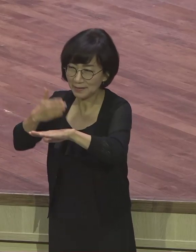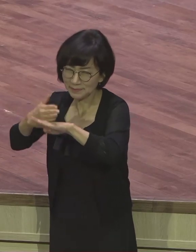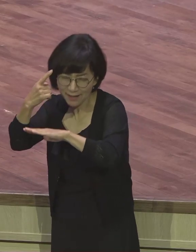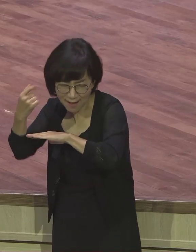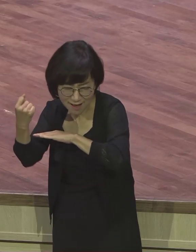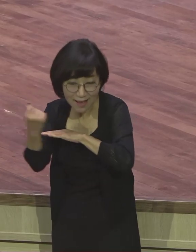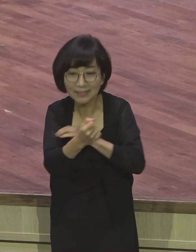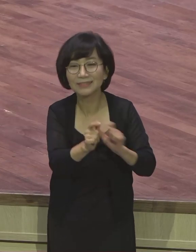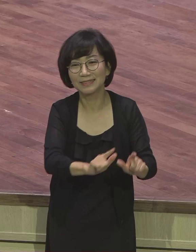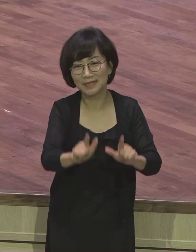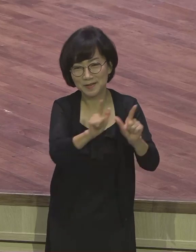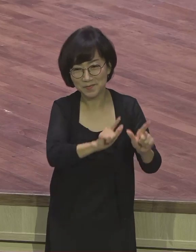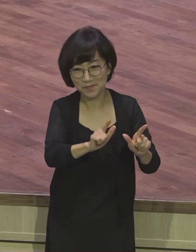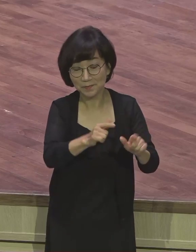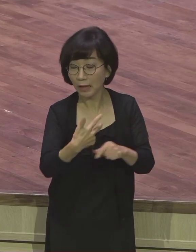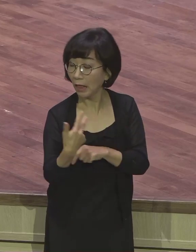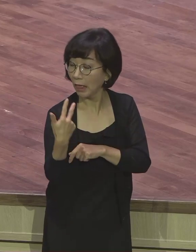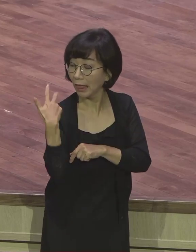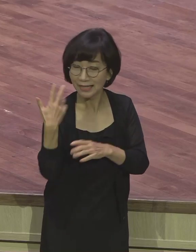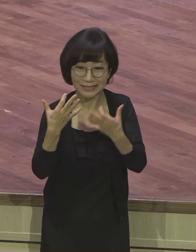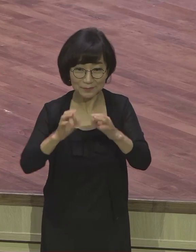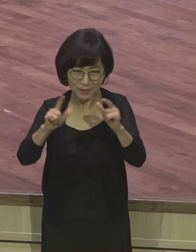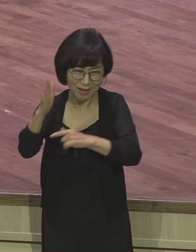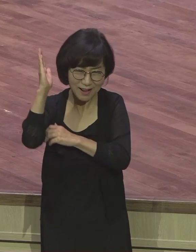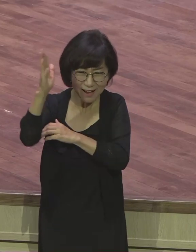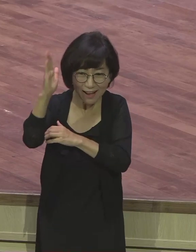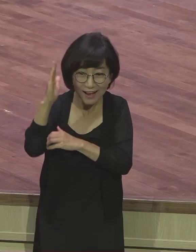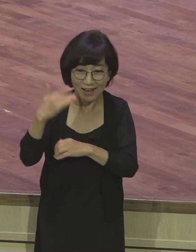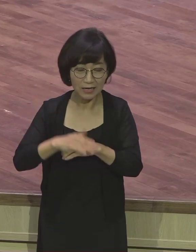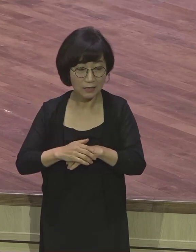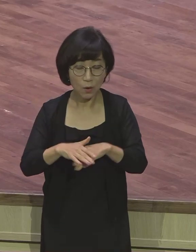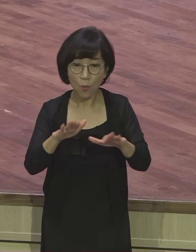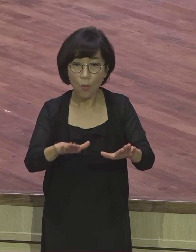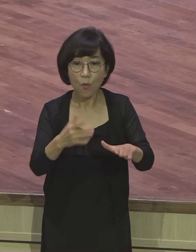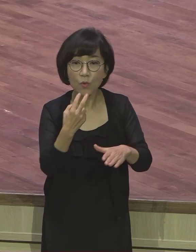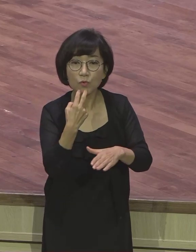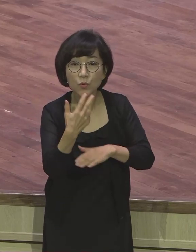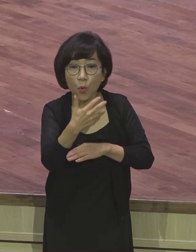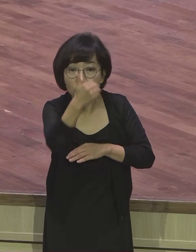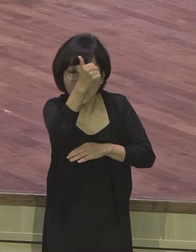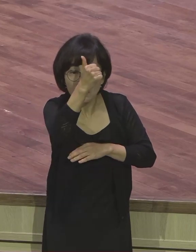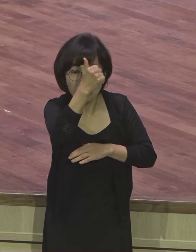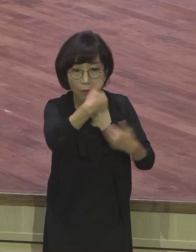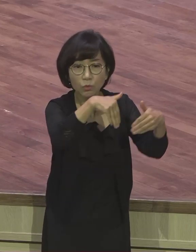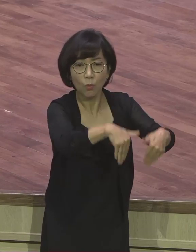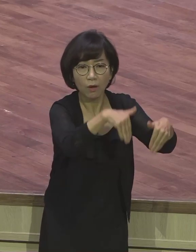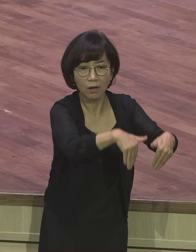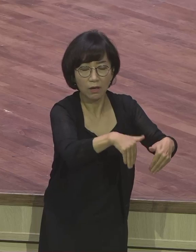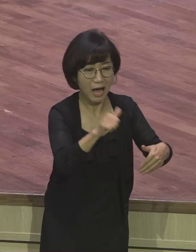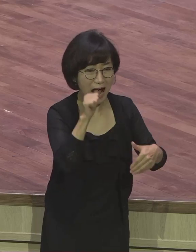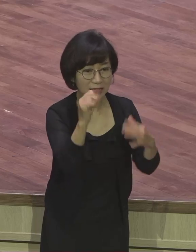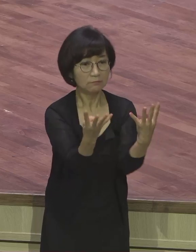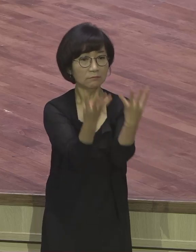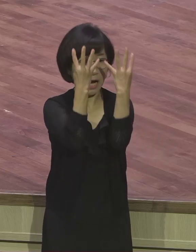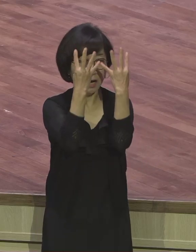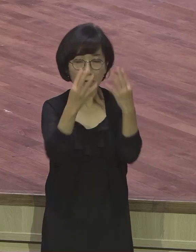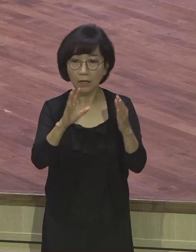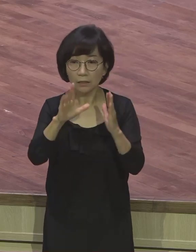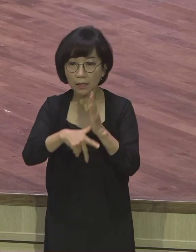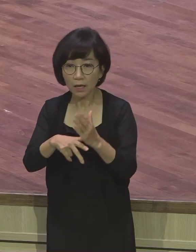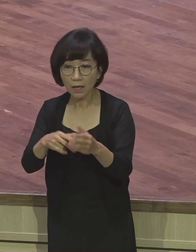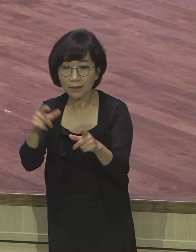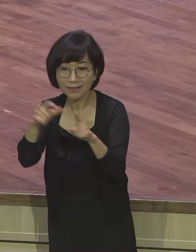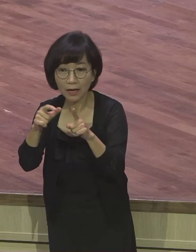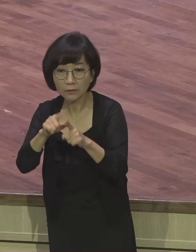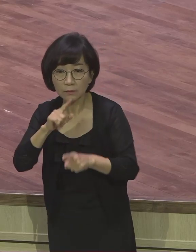금요일 말씀드렸습니다. 어떻게 이 요셉이 노예로 갔는데 그 형통입니까? 어떻게 감옥 갔는데 억울하게